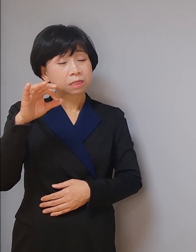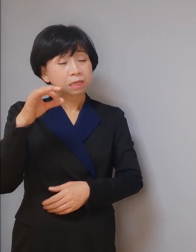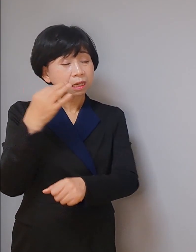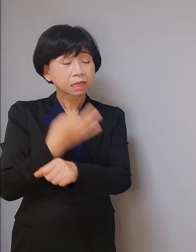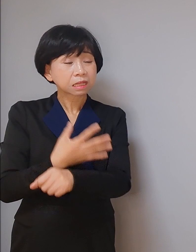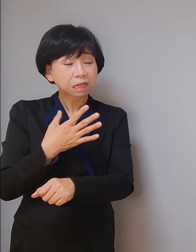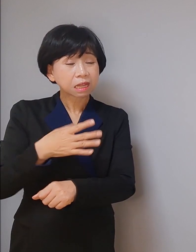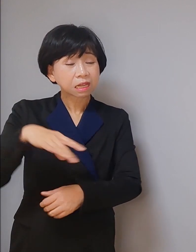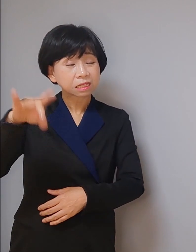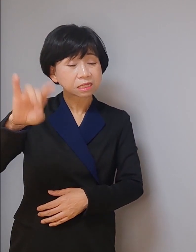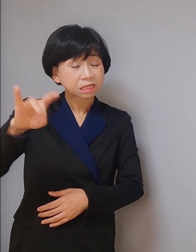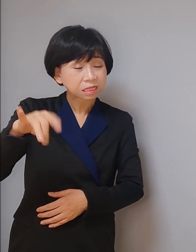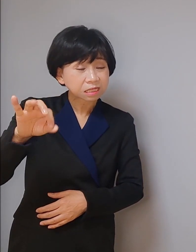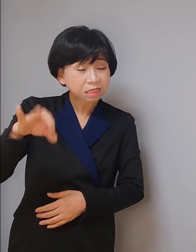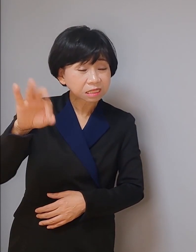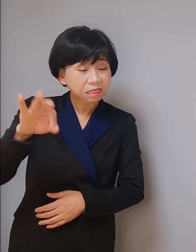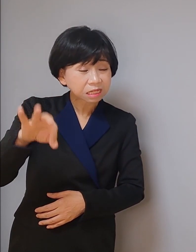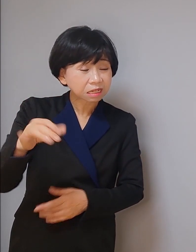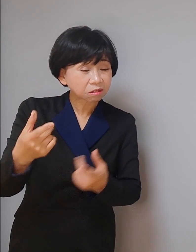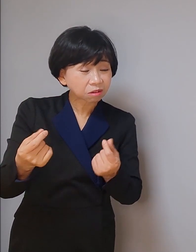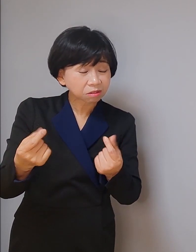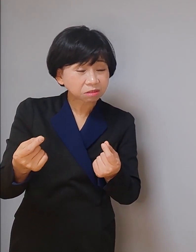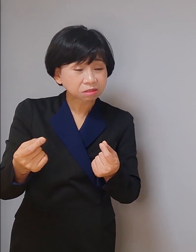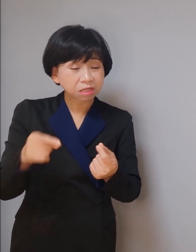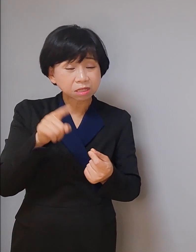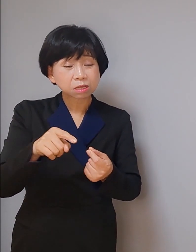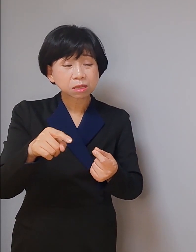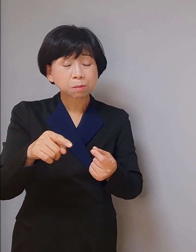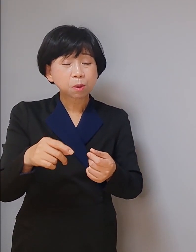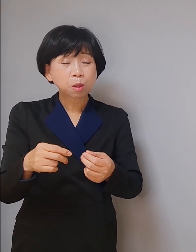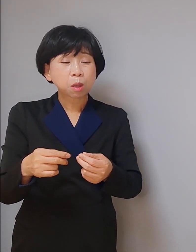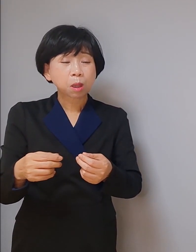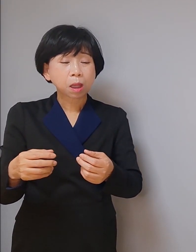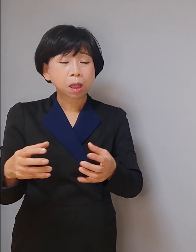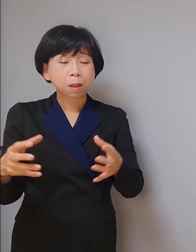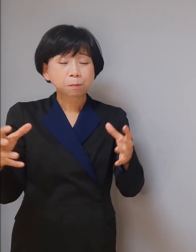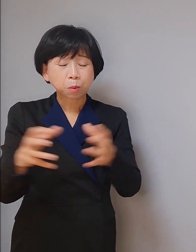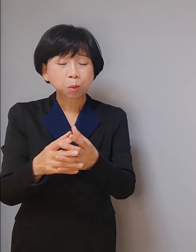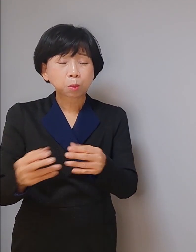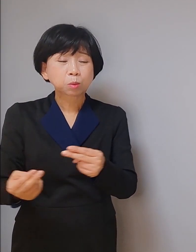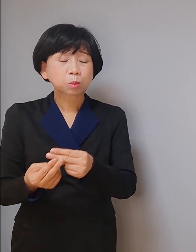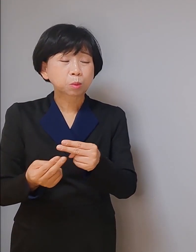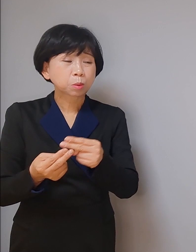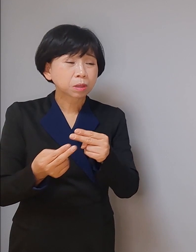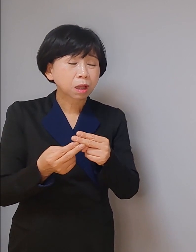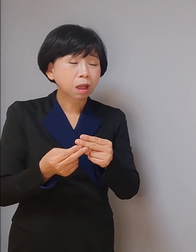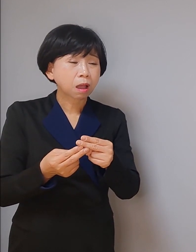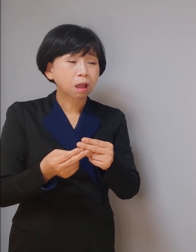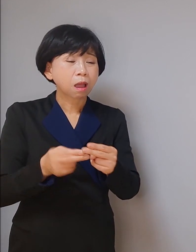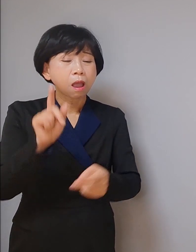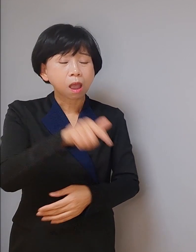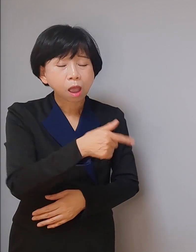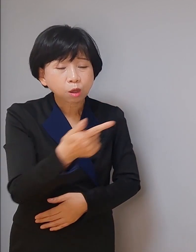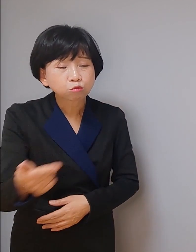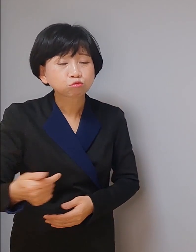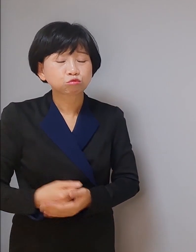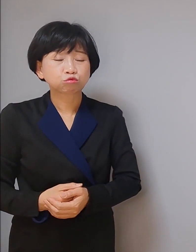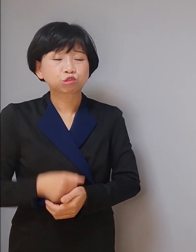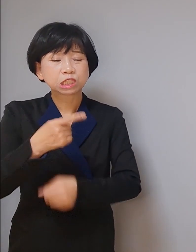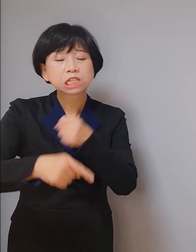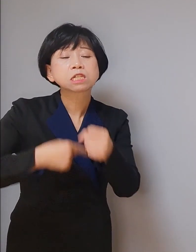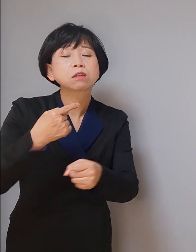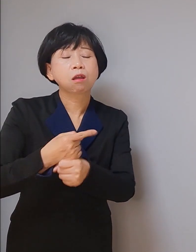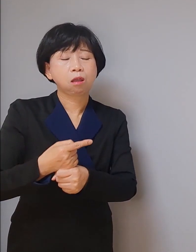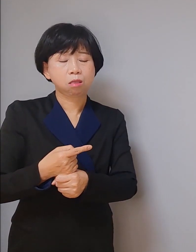선택들이 모여서 하루가 되고 한 주가 되기도 합니다. 인생에서 선택은 그래요, 필요할 겁니다. 그런 선택들이